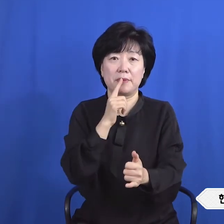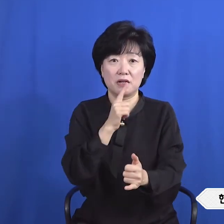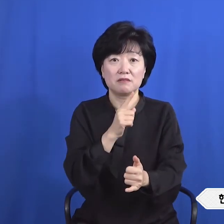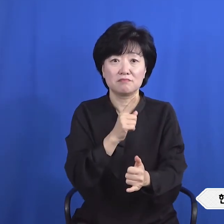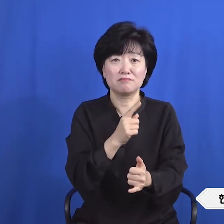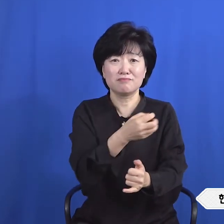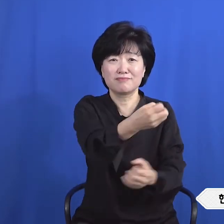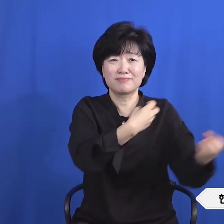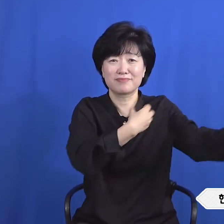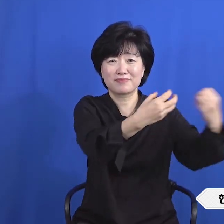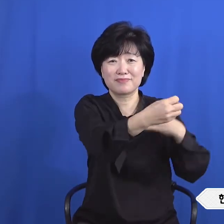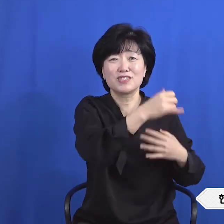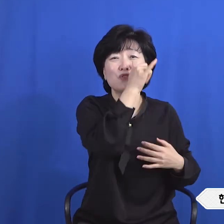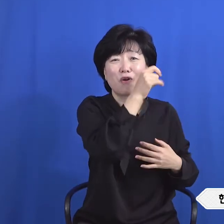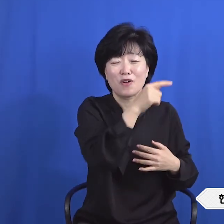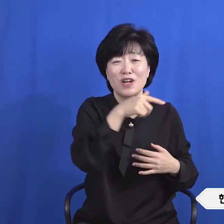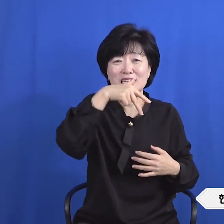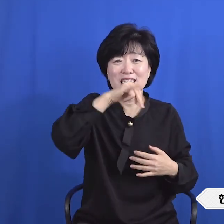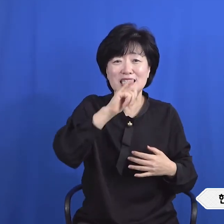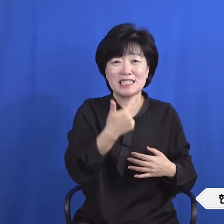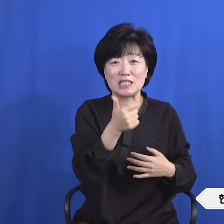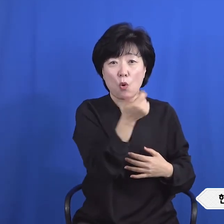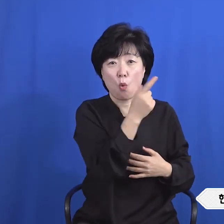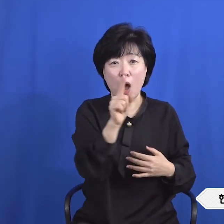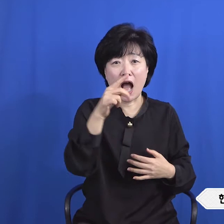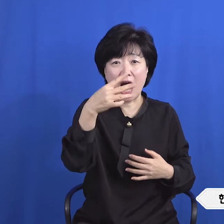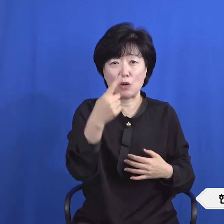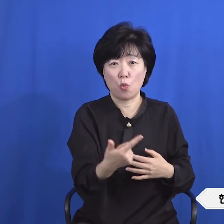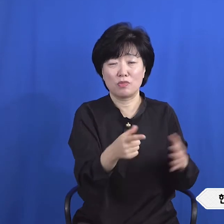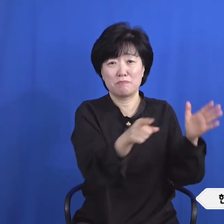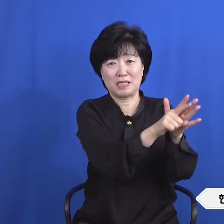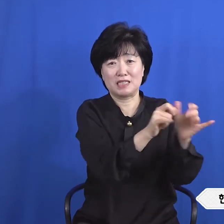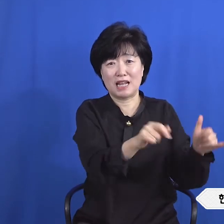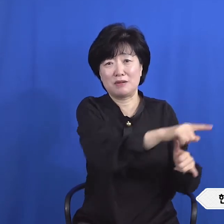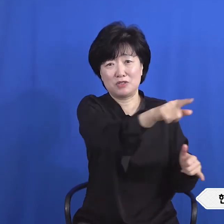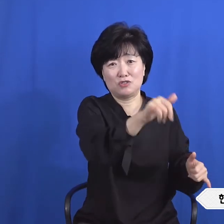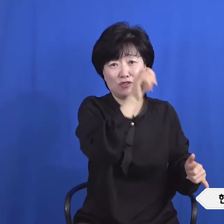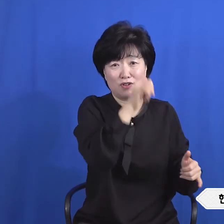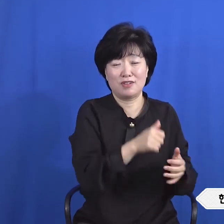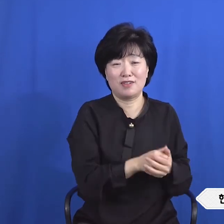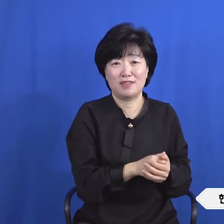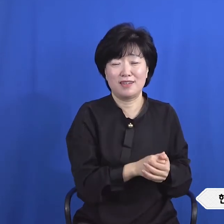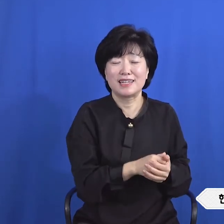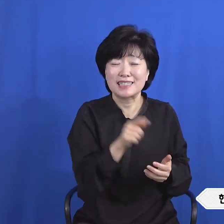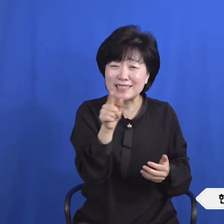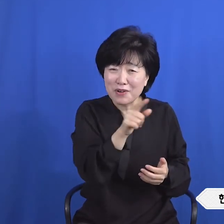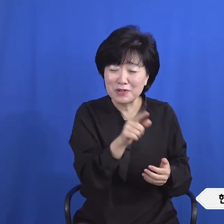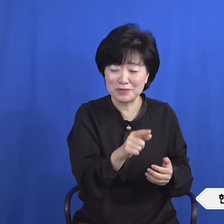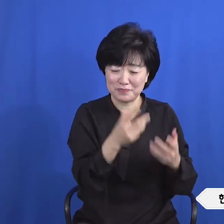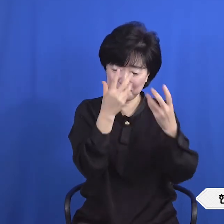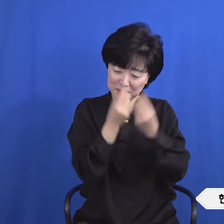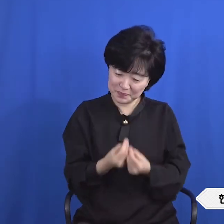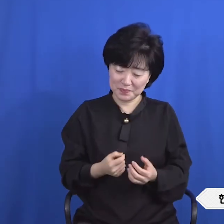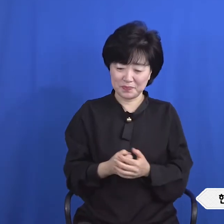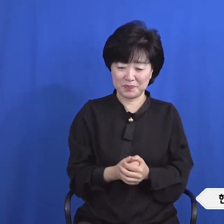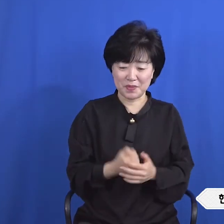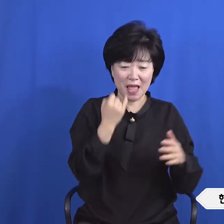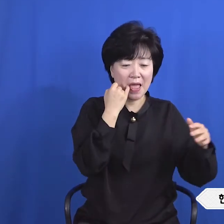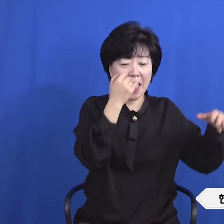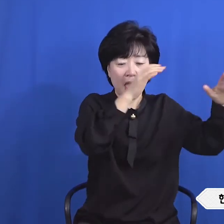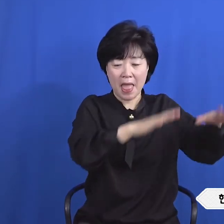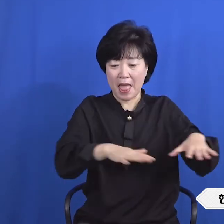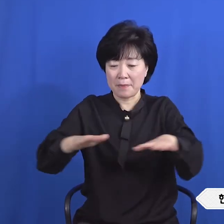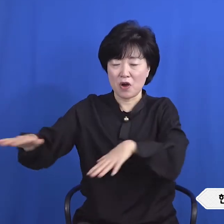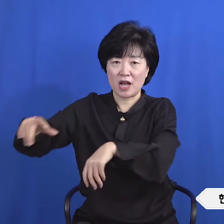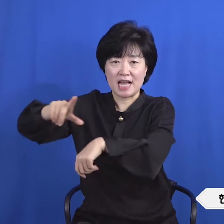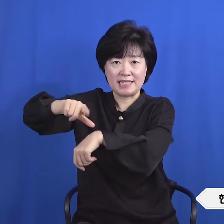하는 사람도 있기는 있을 것입니다. 그러나 그것은 해변가에 떨어져 있는 손목시계를